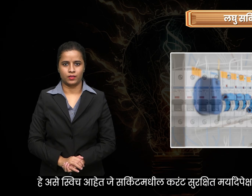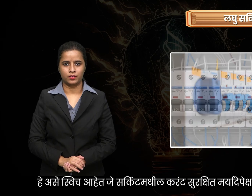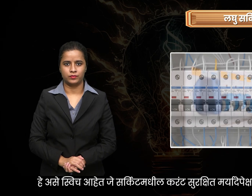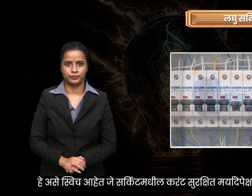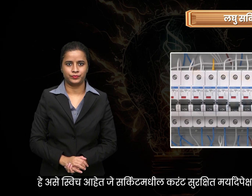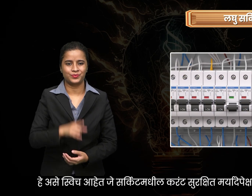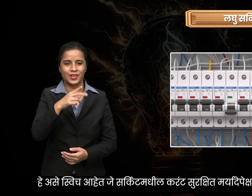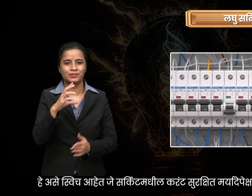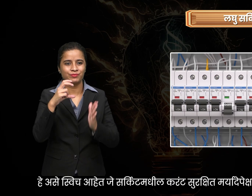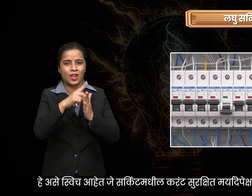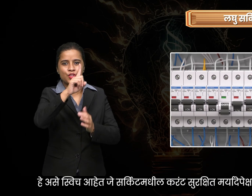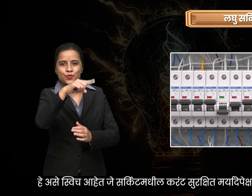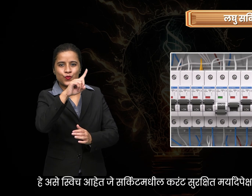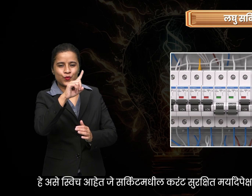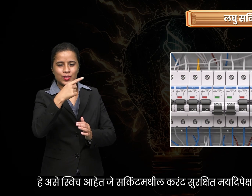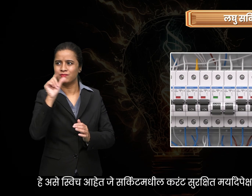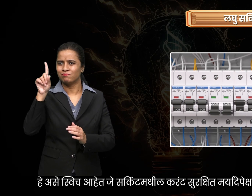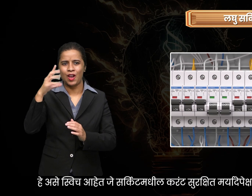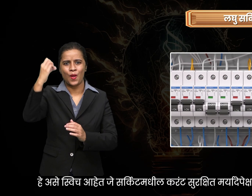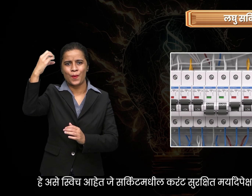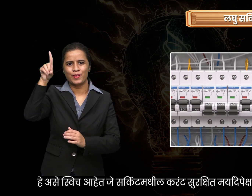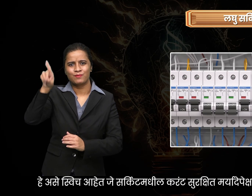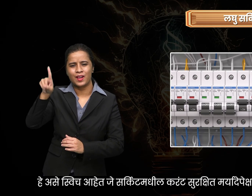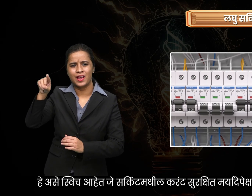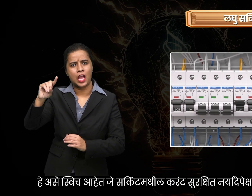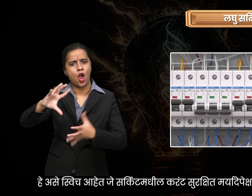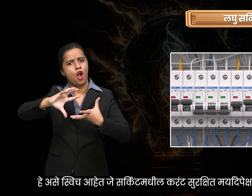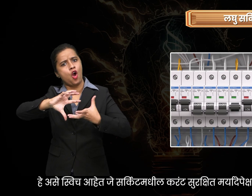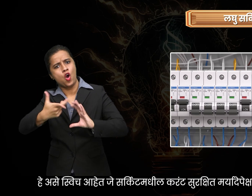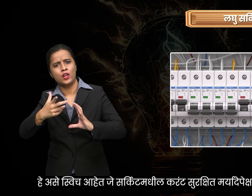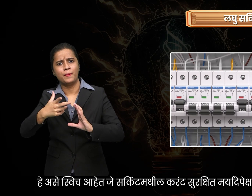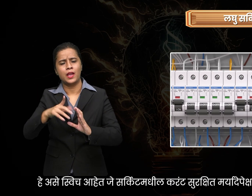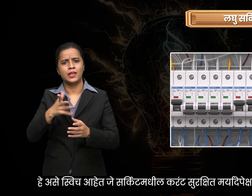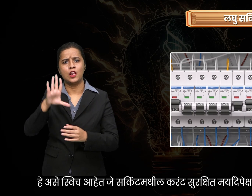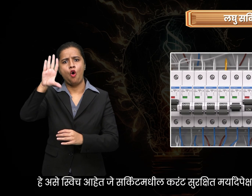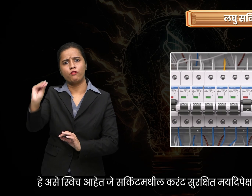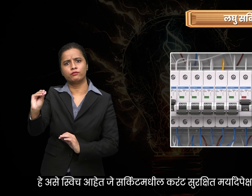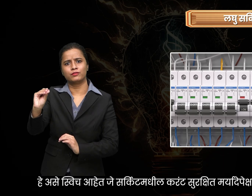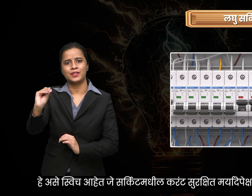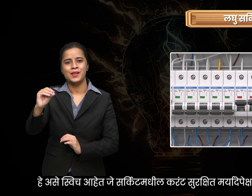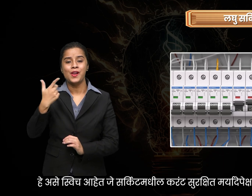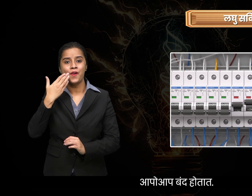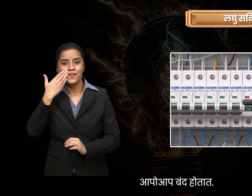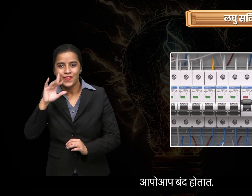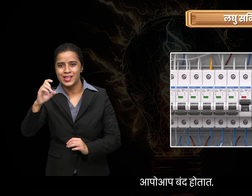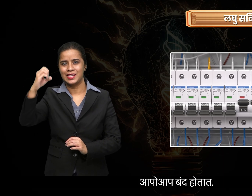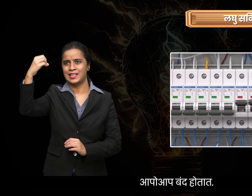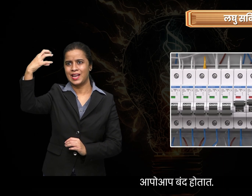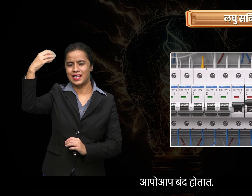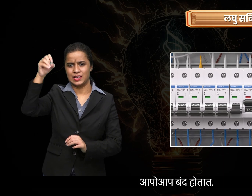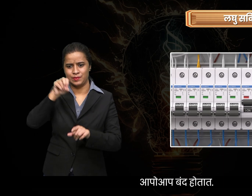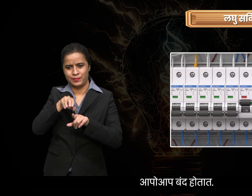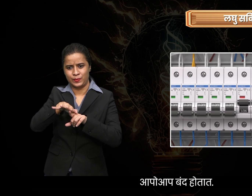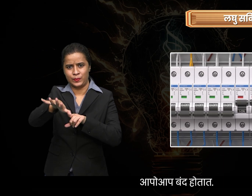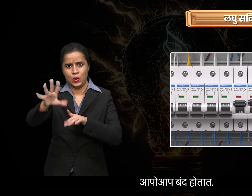हे असे स्विच आहे जे सर्किटमधील करंट सुरक्षित मर्यादेपेक्षा जास्त झाल्यावर आपोआप बंद